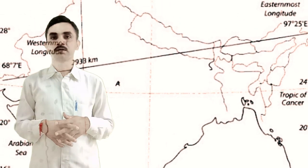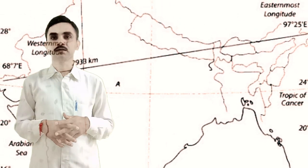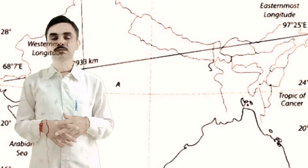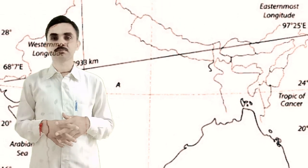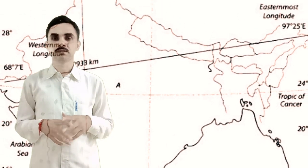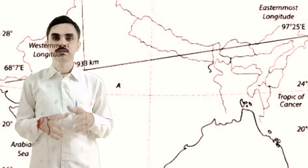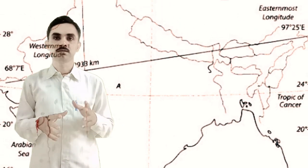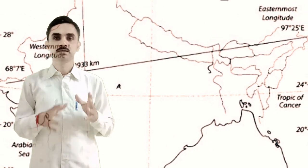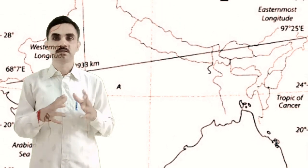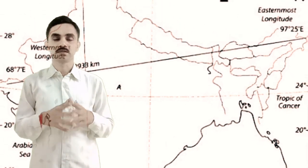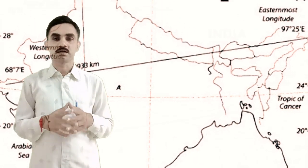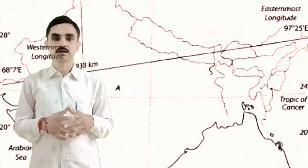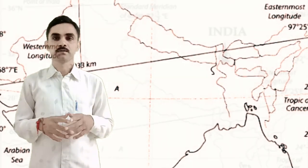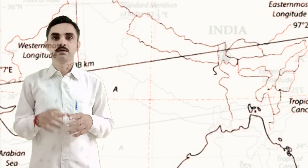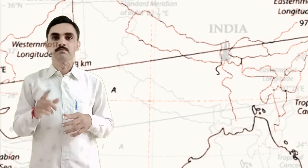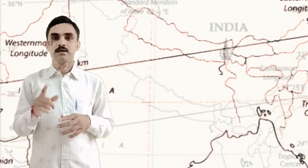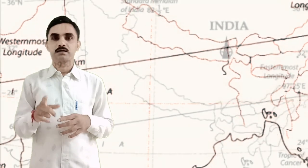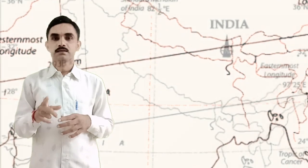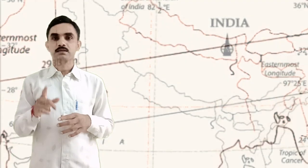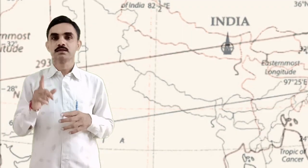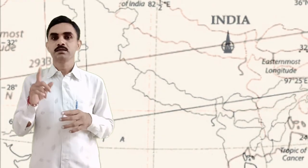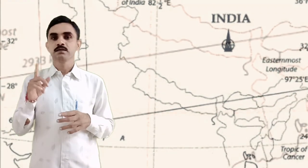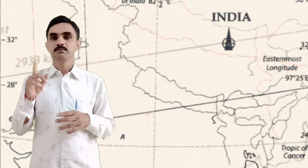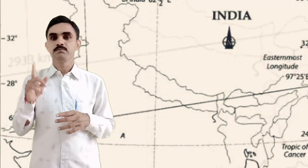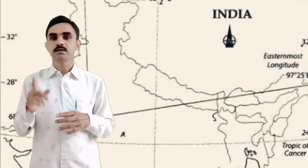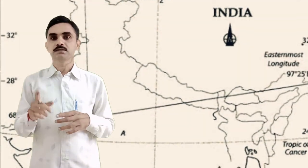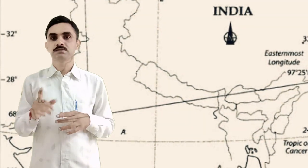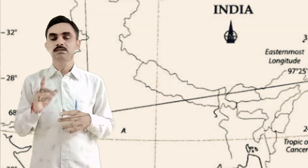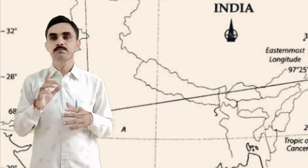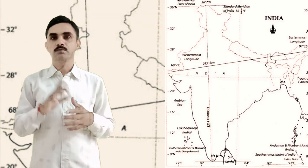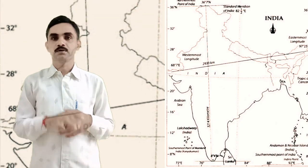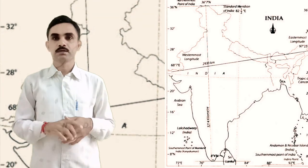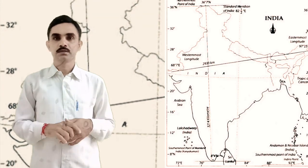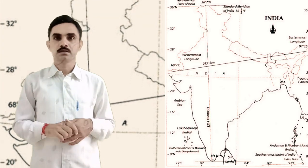છે પ્રમાણ સમય રેખા। ભારતની